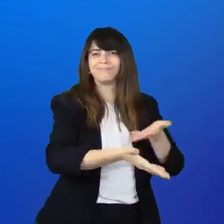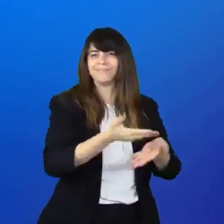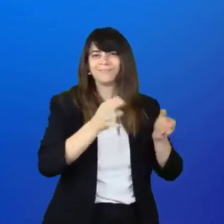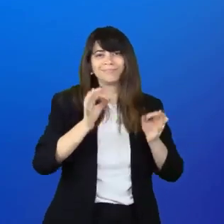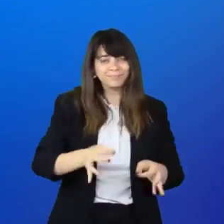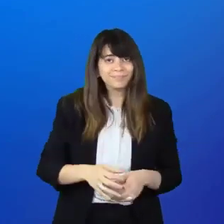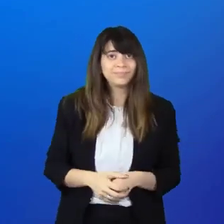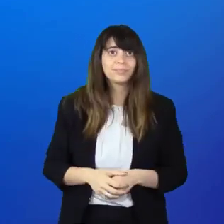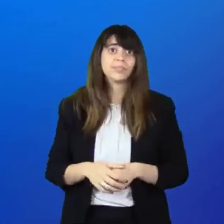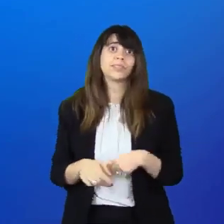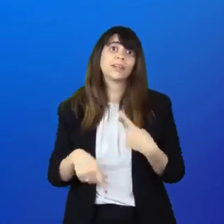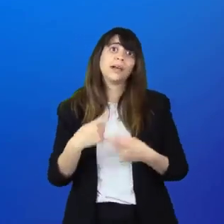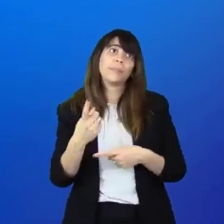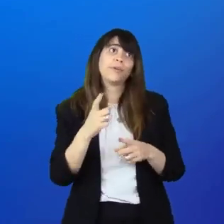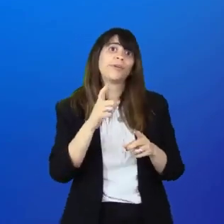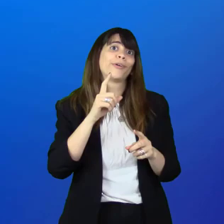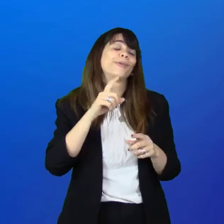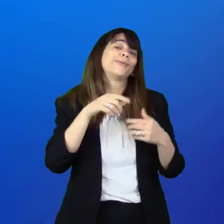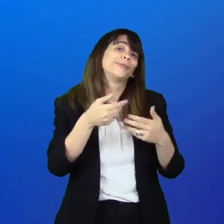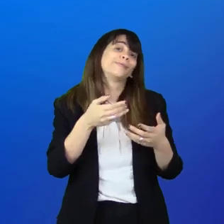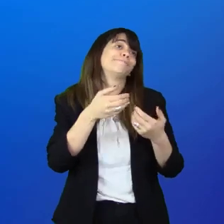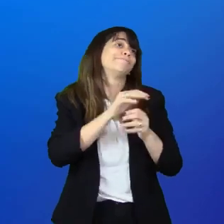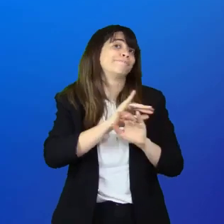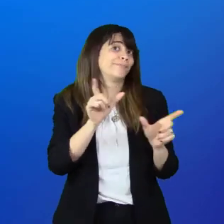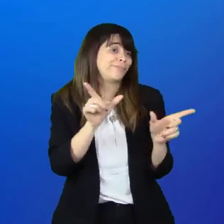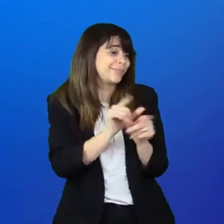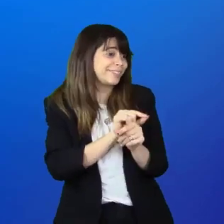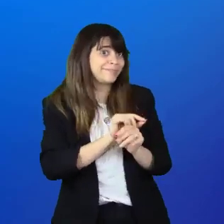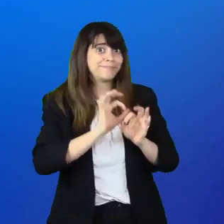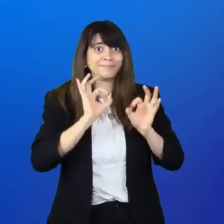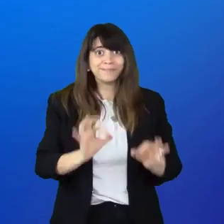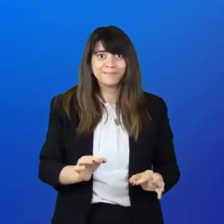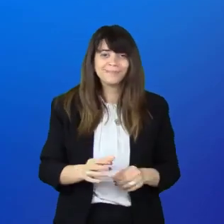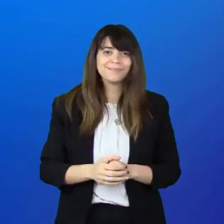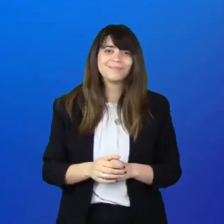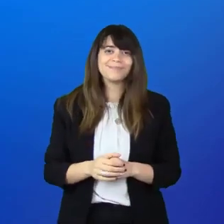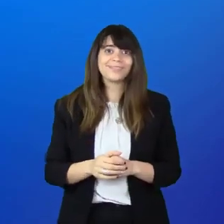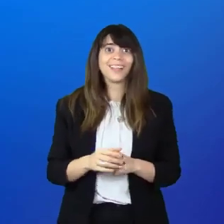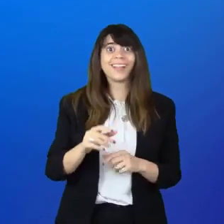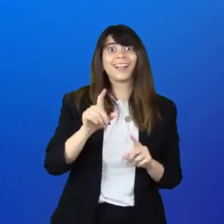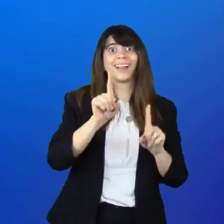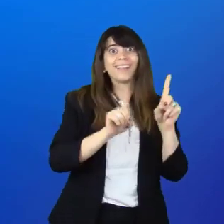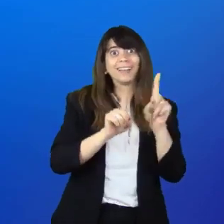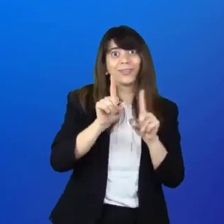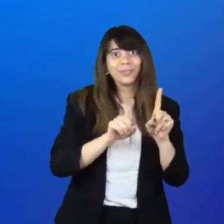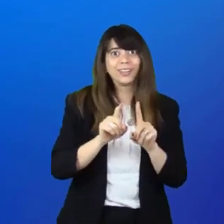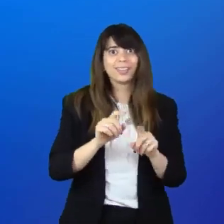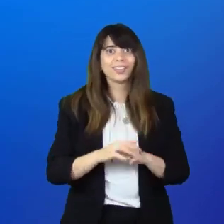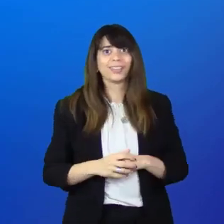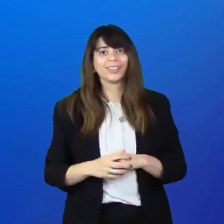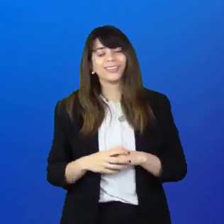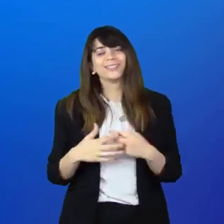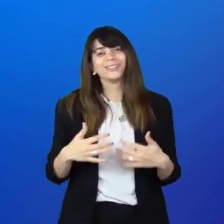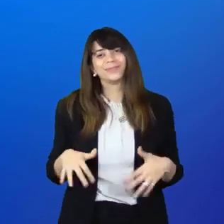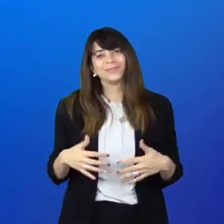materiales de estudio y yo les enseñaba lengua de señas. Bueno, terminó el liceo y ingresé a la